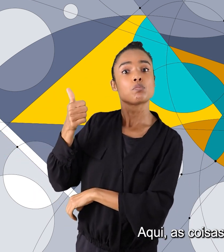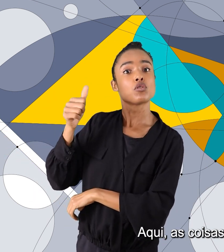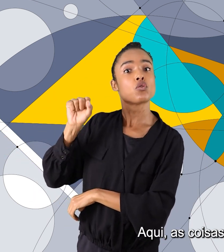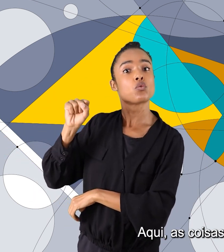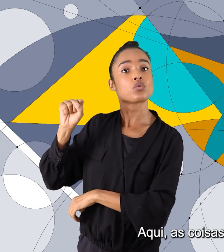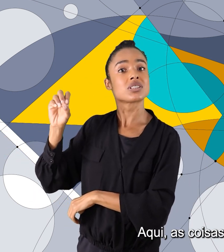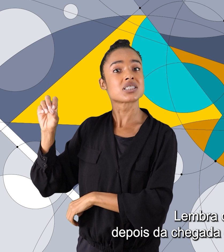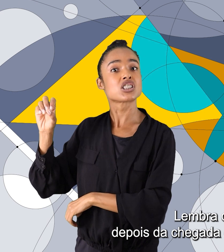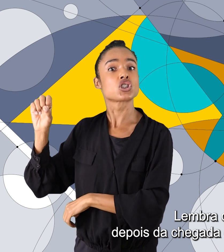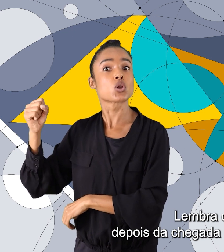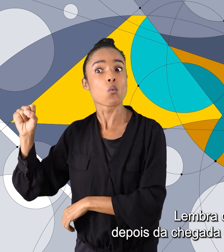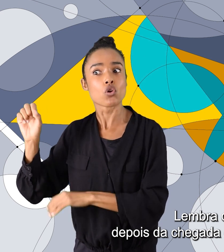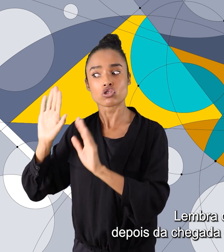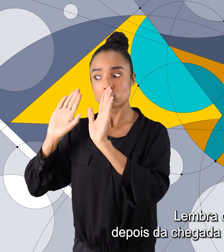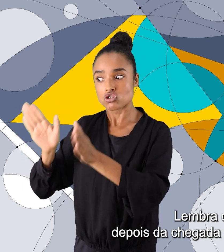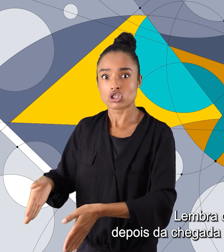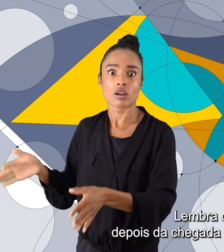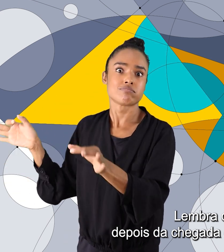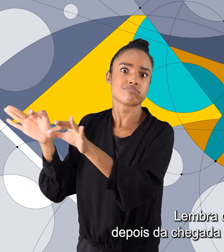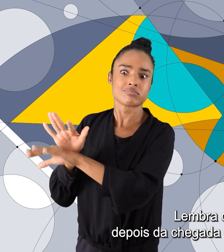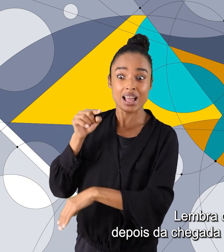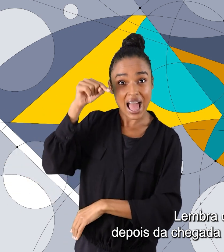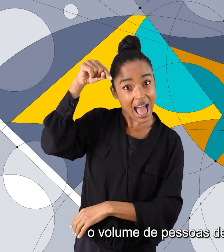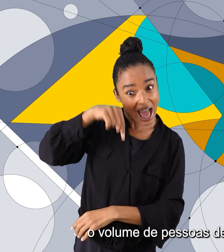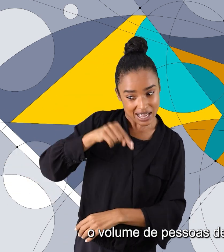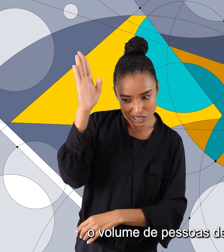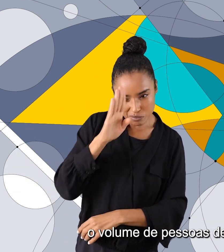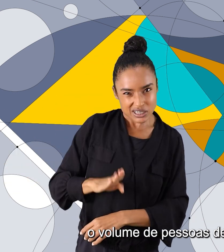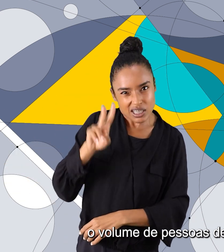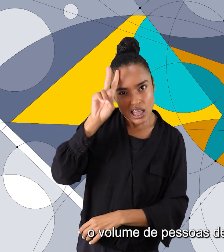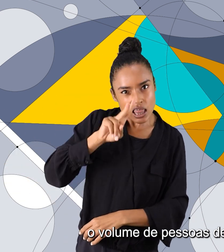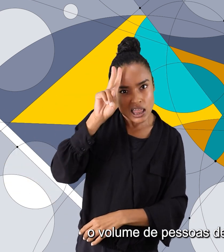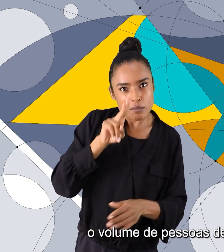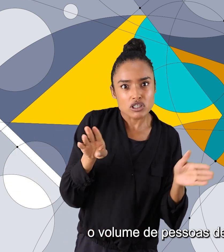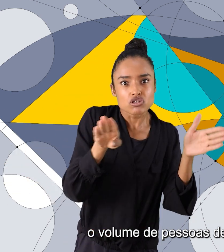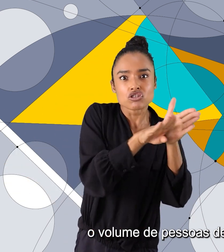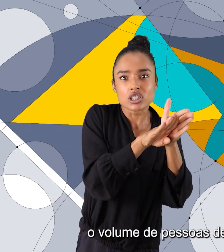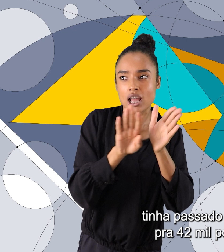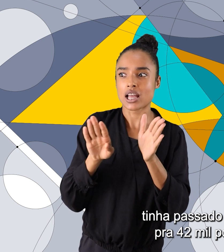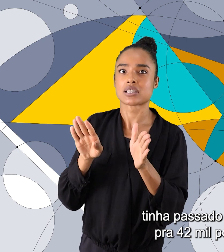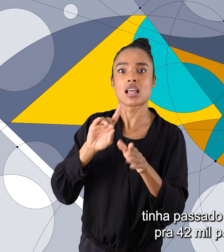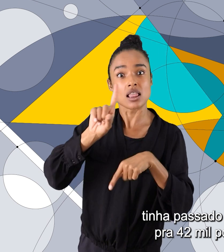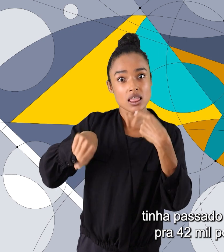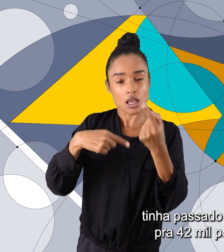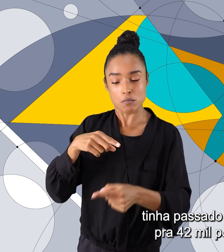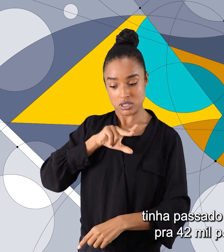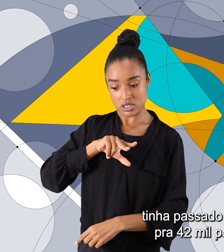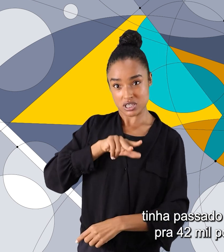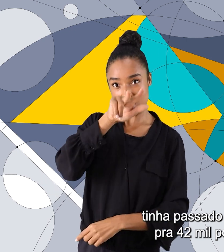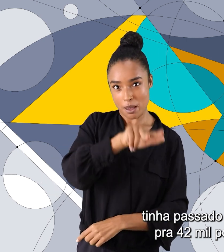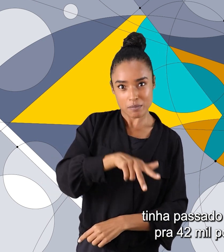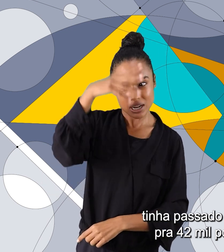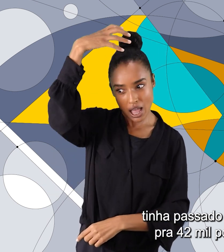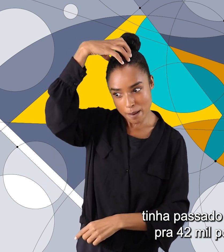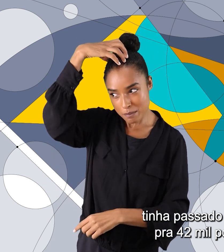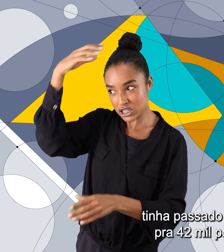coisas pioraram. Lembra que, depois da chegada da família real, o volume de pessoas desembarcadas aqui tinha passado de 30 mil